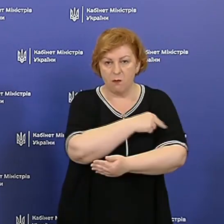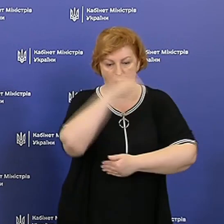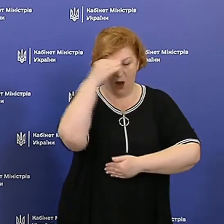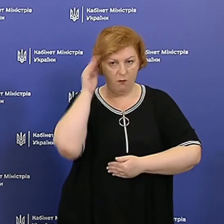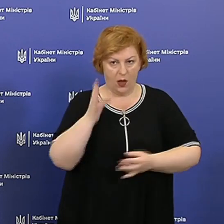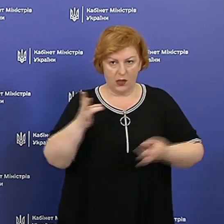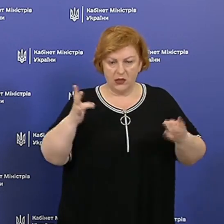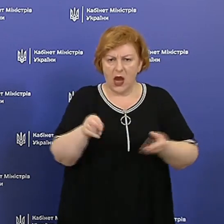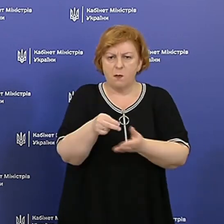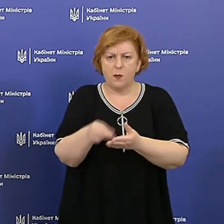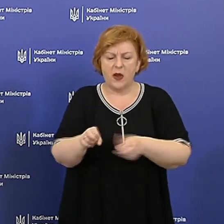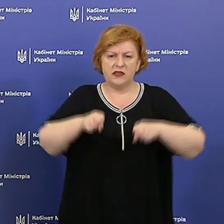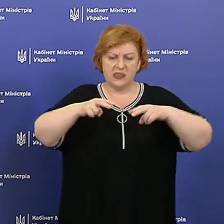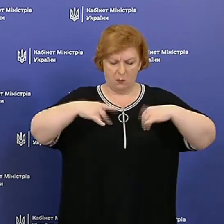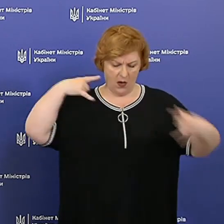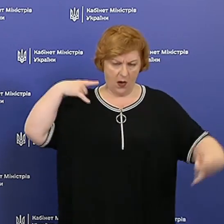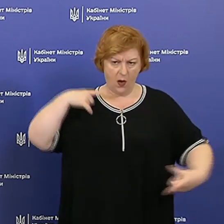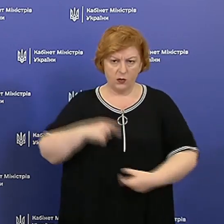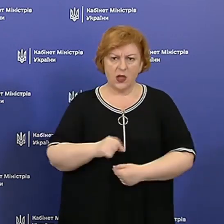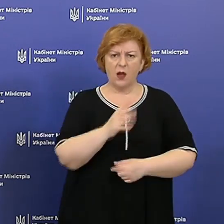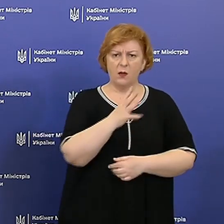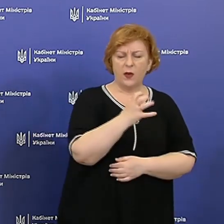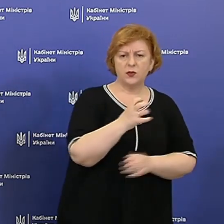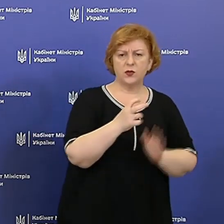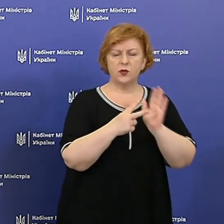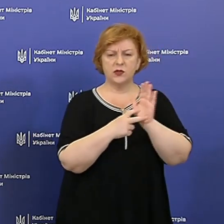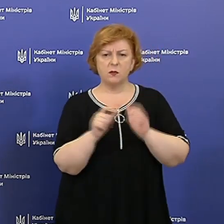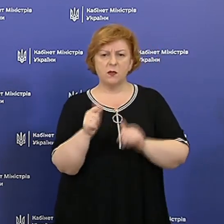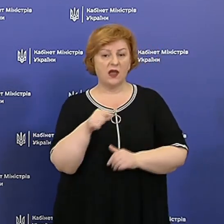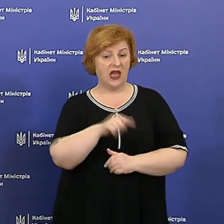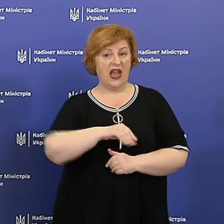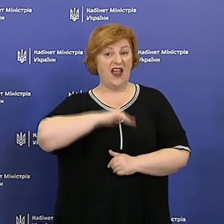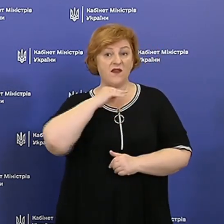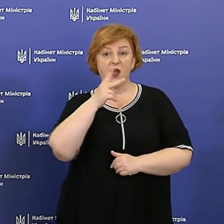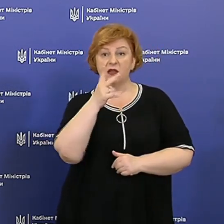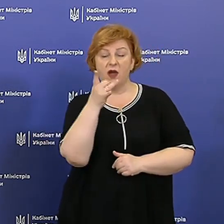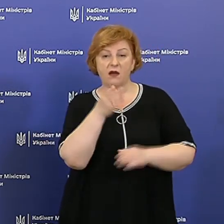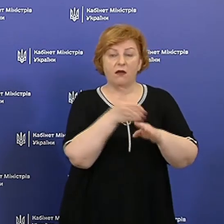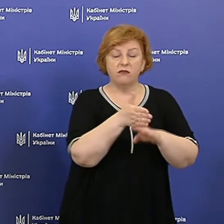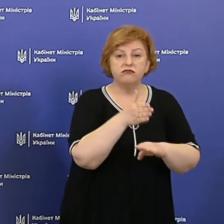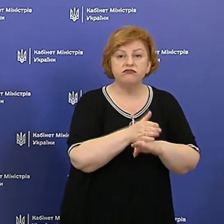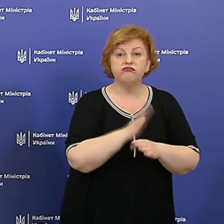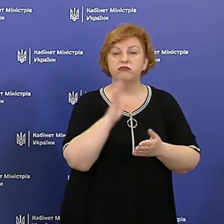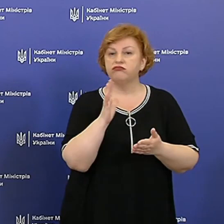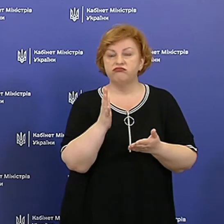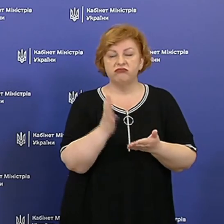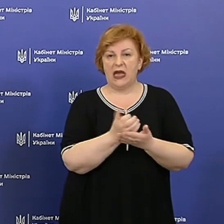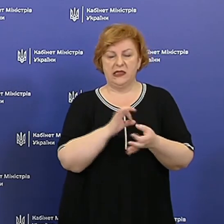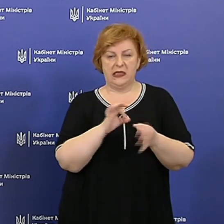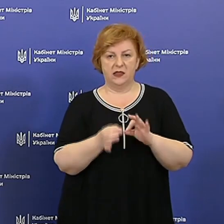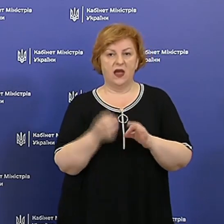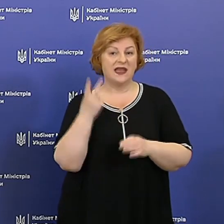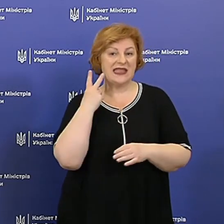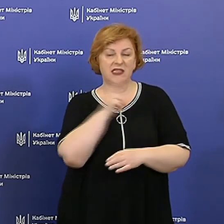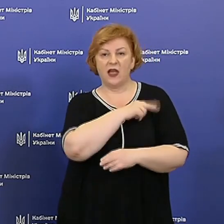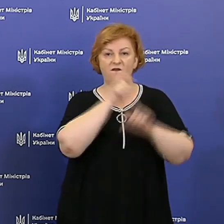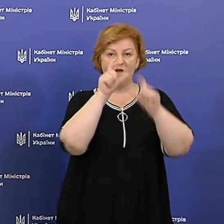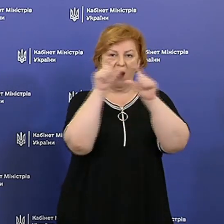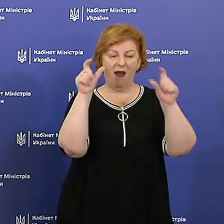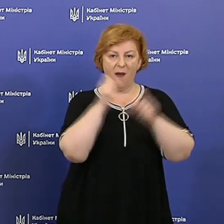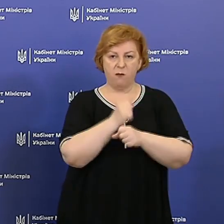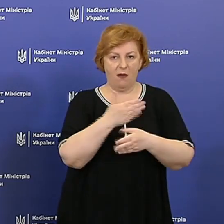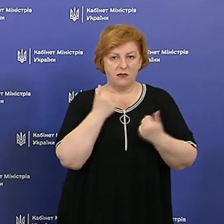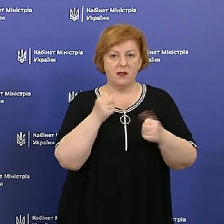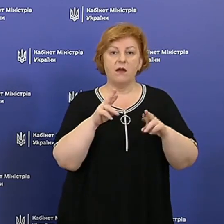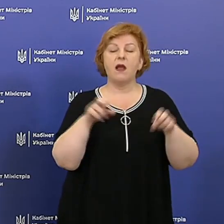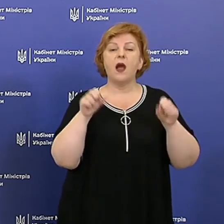батькам необхідно купити спеціальний костюм за 500-700 гривень. Його вистачає на два рази. Знайти складно, адже зазвичай в аптеках його немає. Як